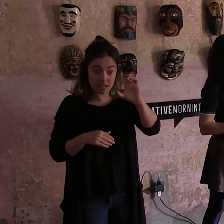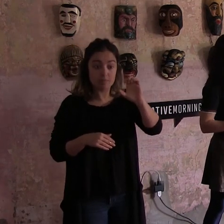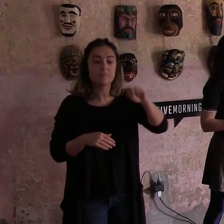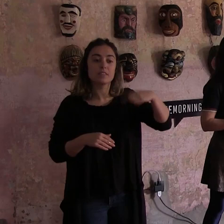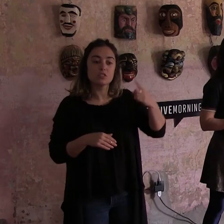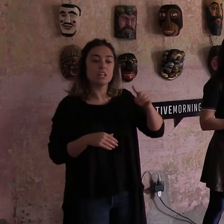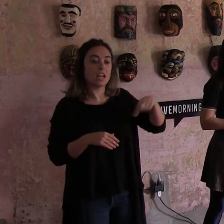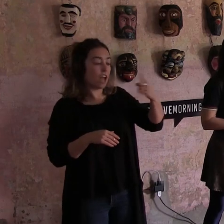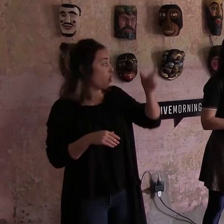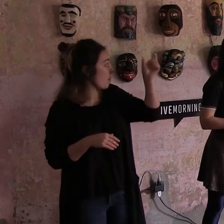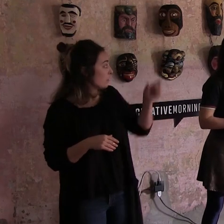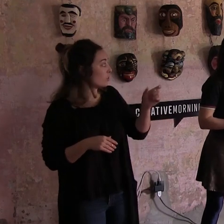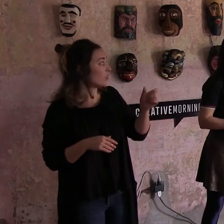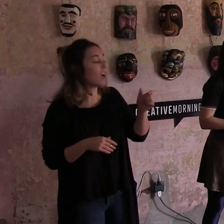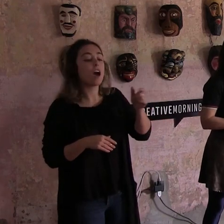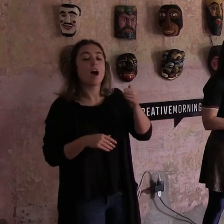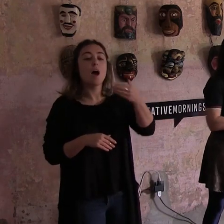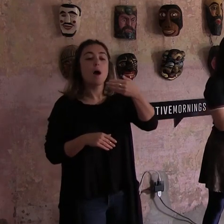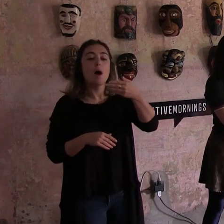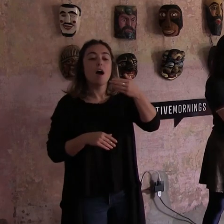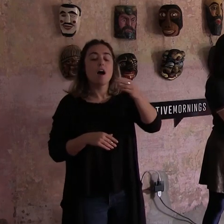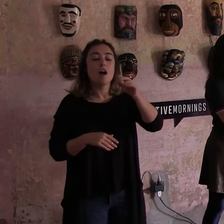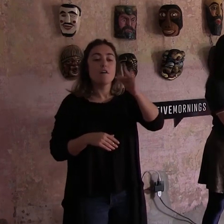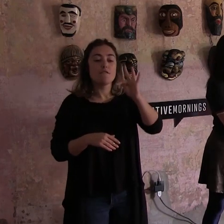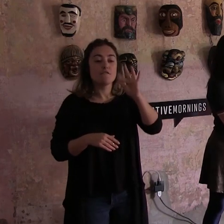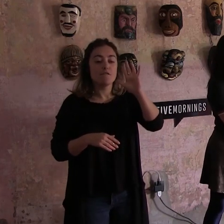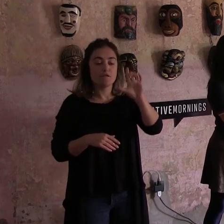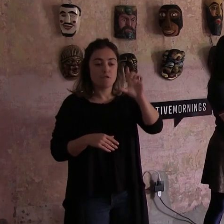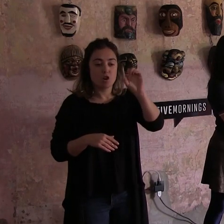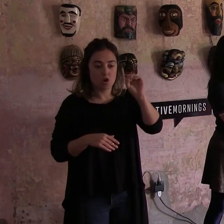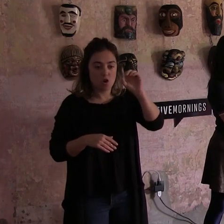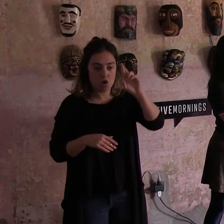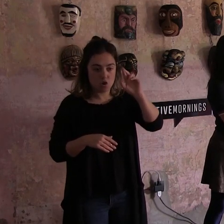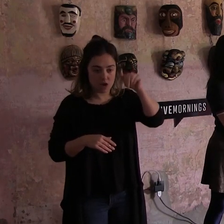Varela, que es la que está en la foto, ella era